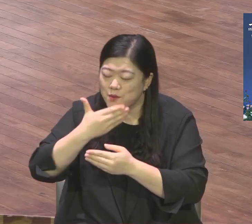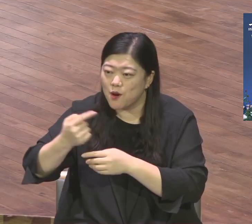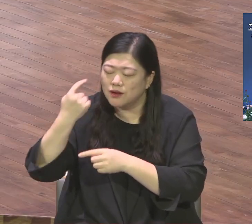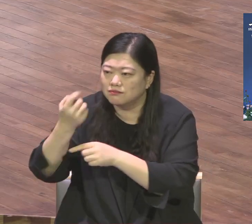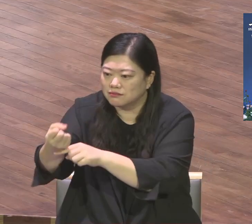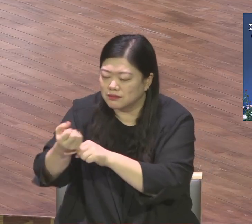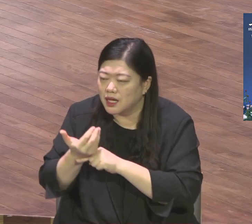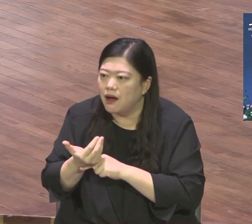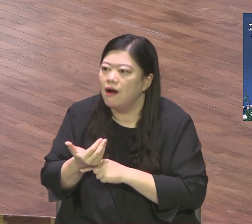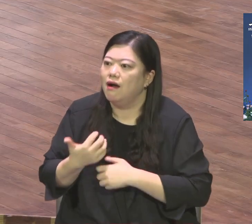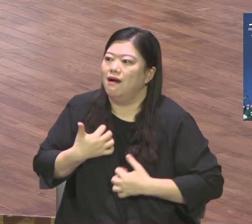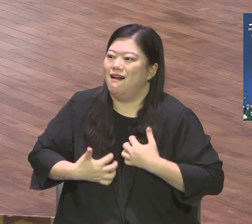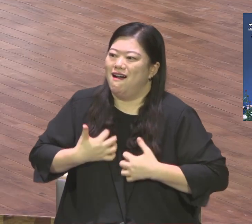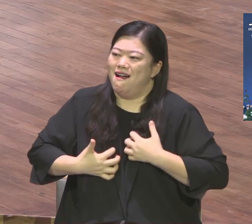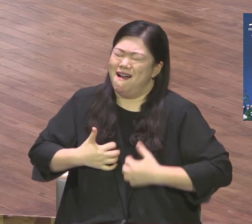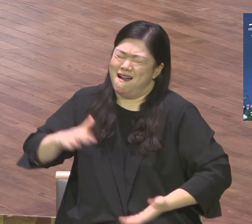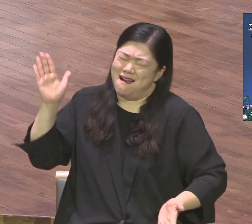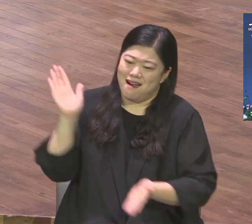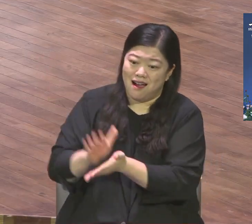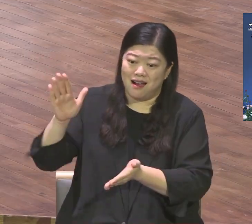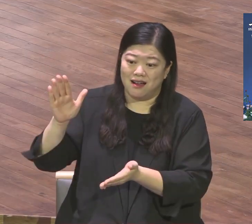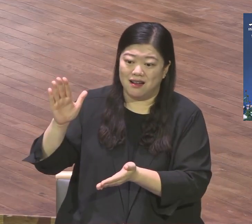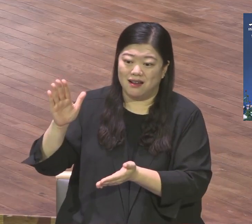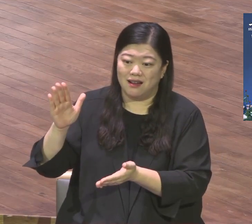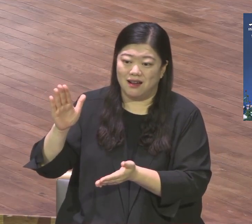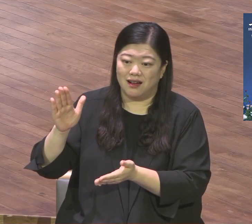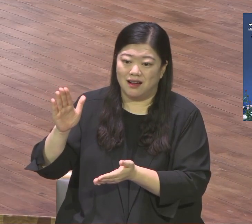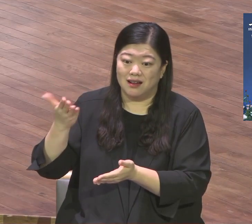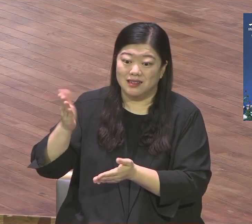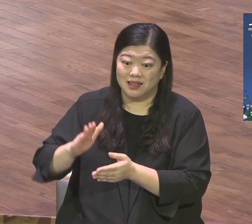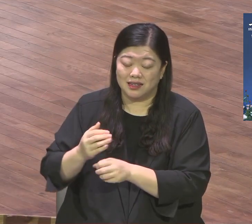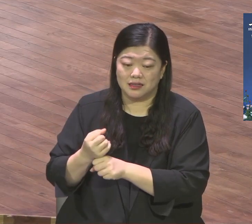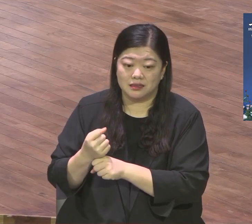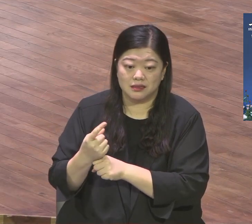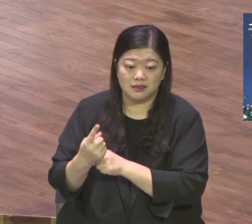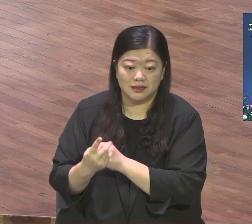떳떳이지 그 내가 이 믿는 건지 안 믿는 건지